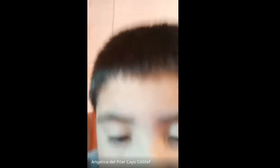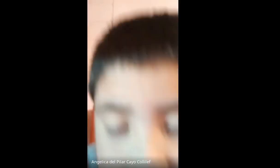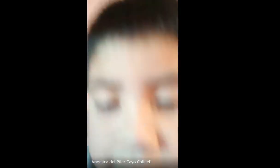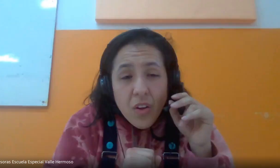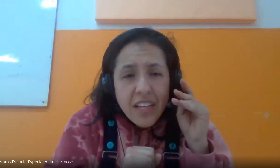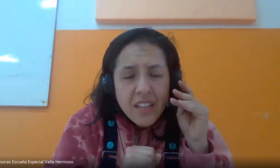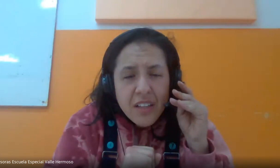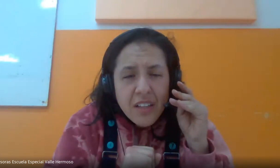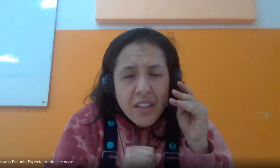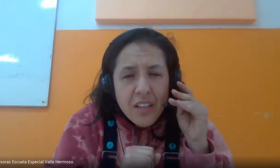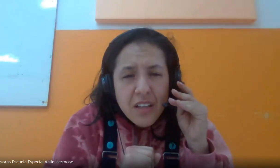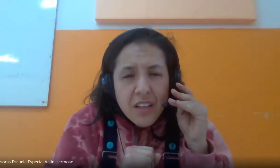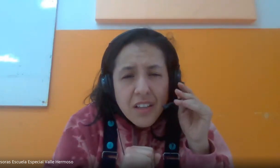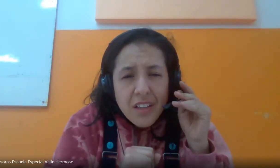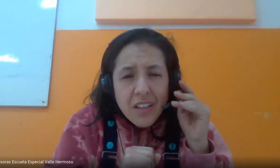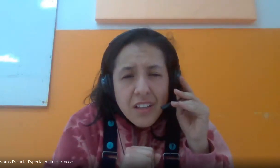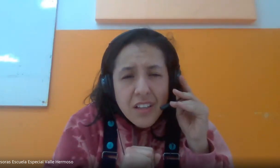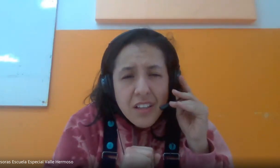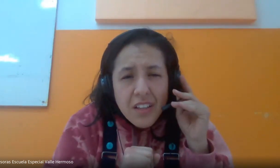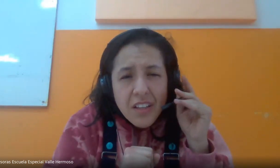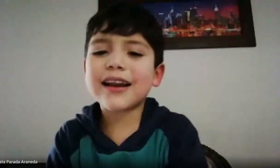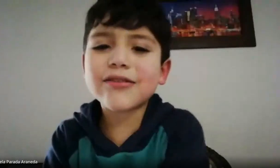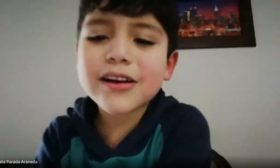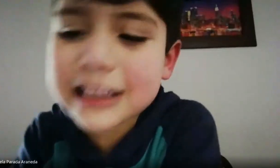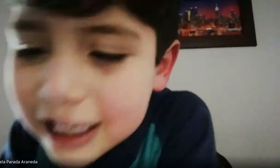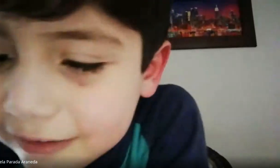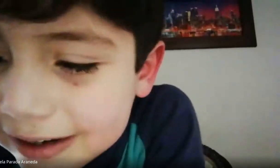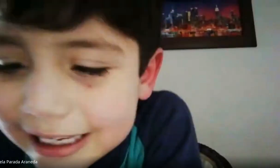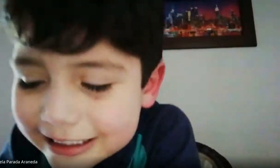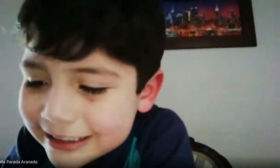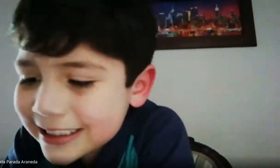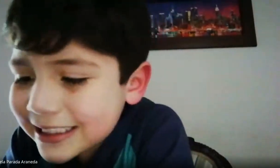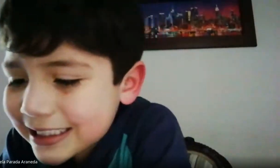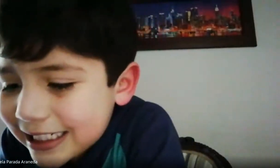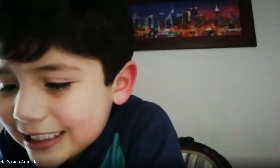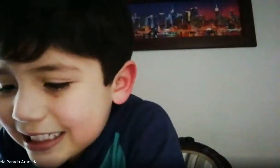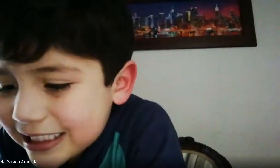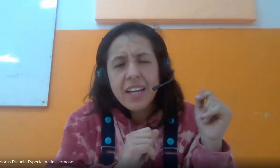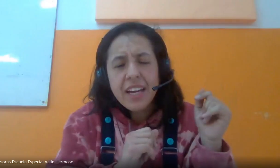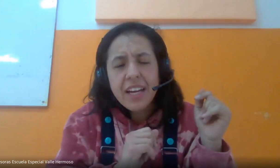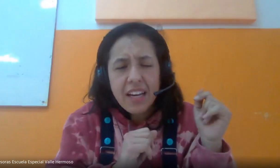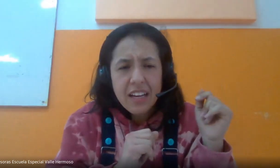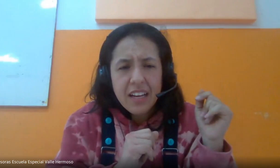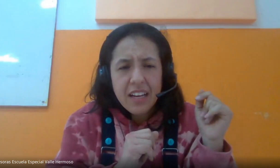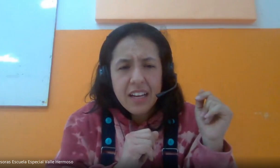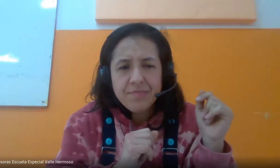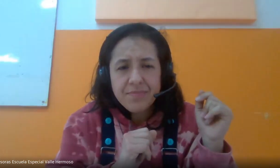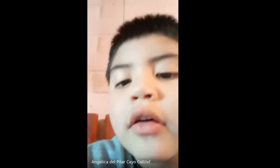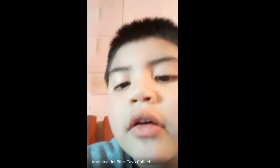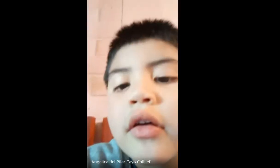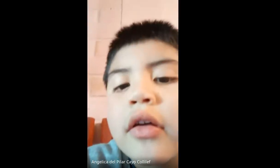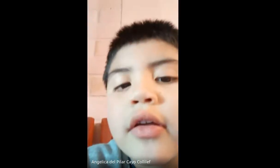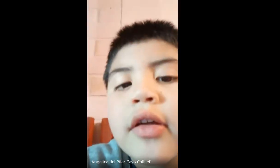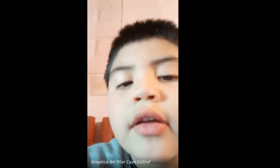¿Se te apagó la tablet? Se me descargó la tablet. ¡Vaya a cargarla! Tranquilo,